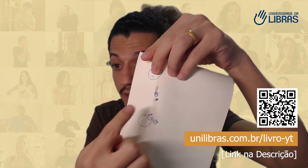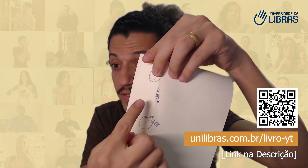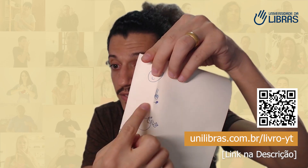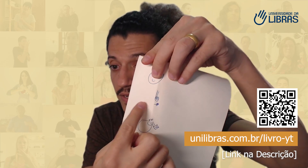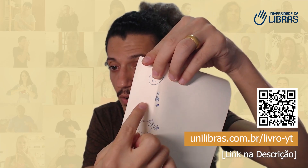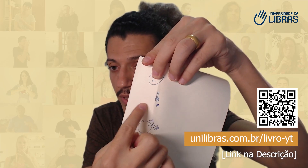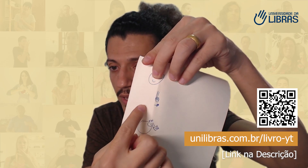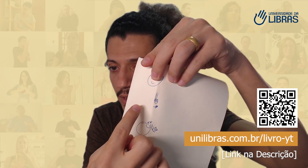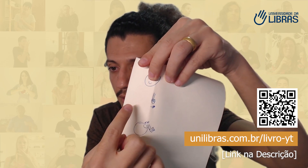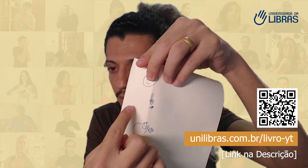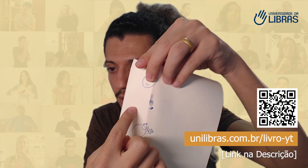Esse sinal aqui,